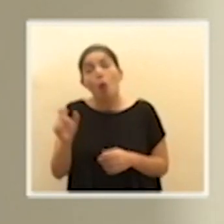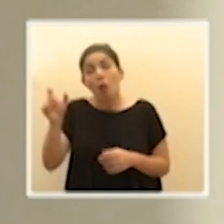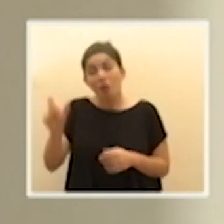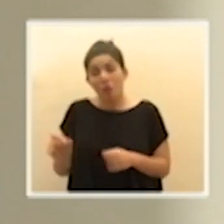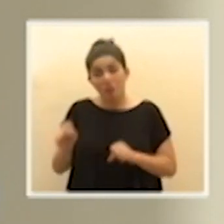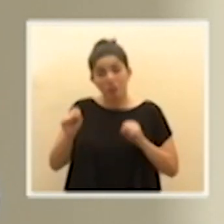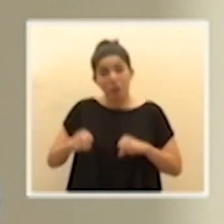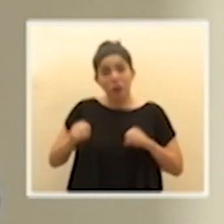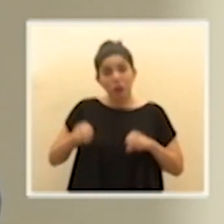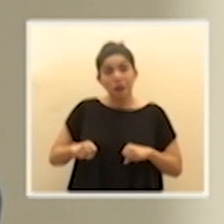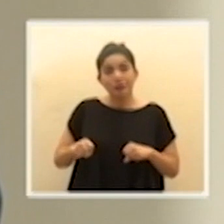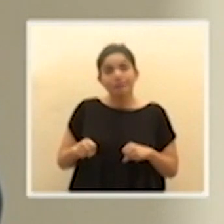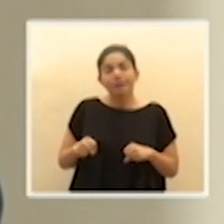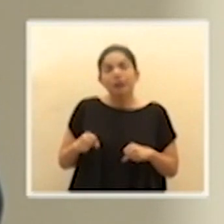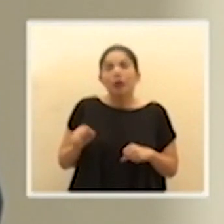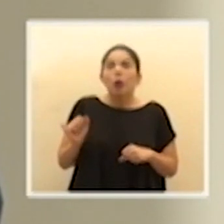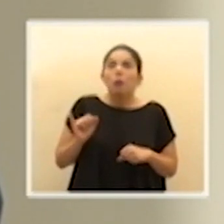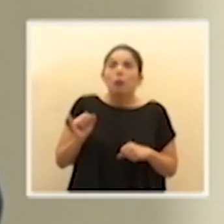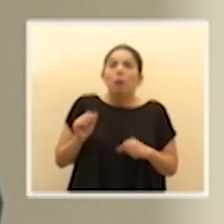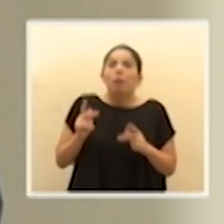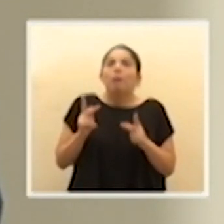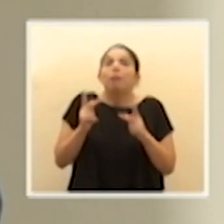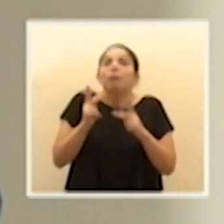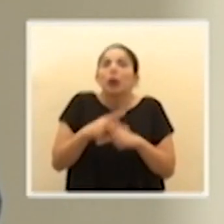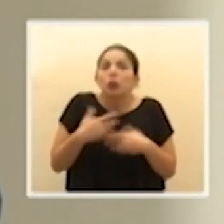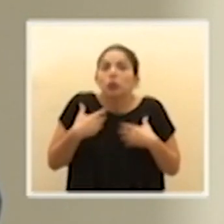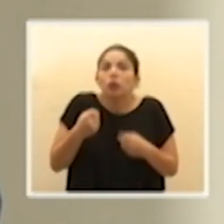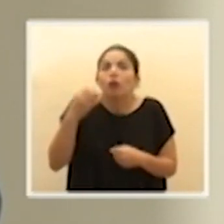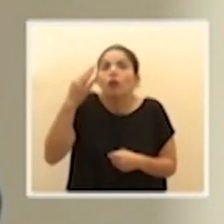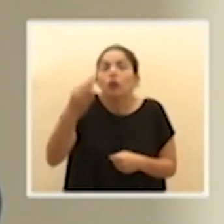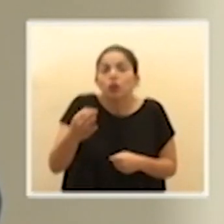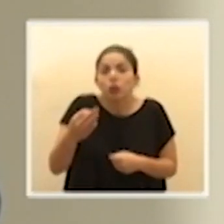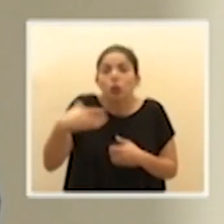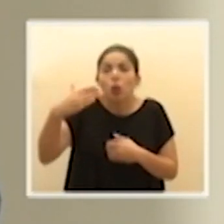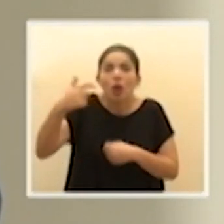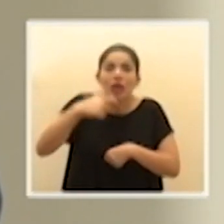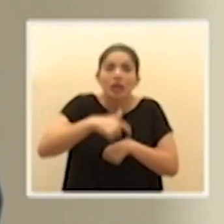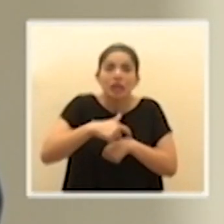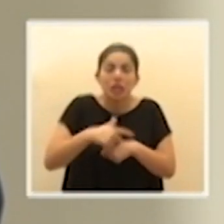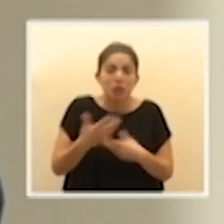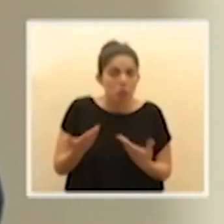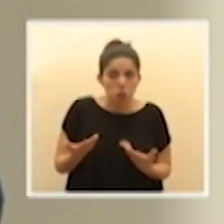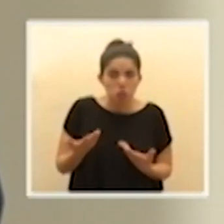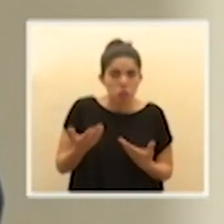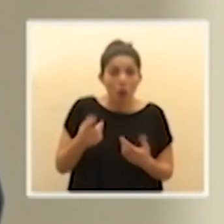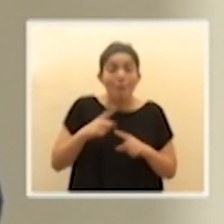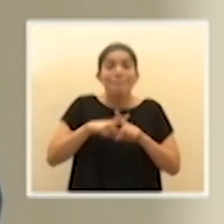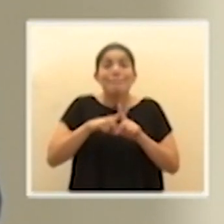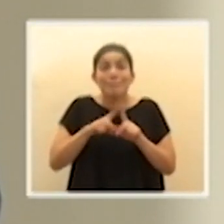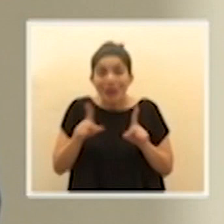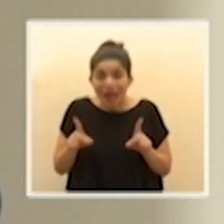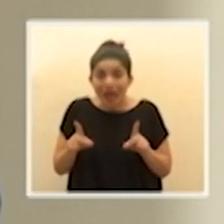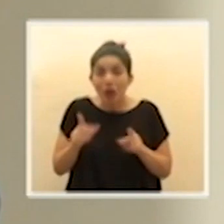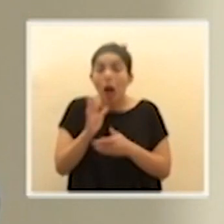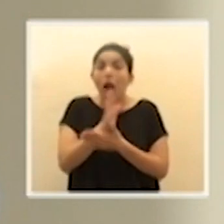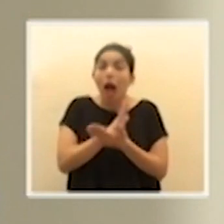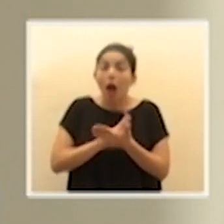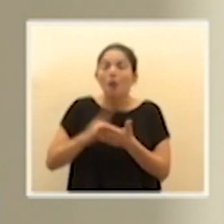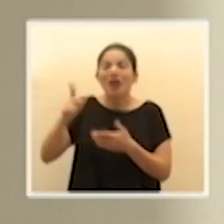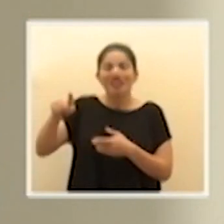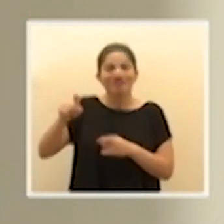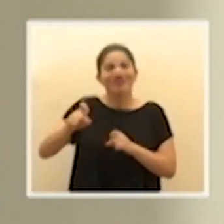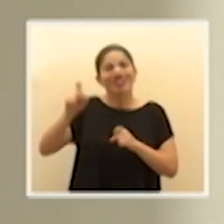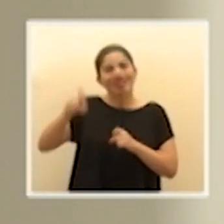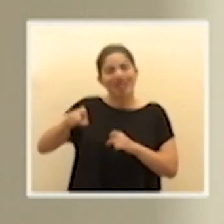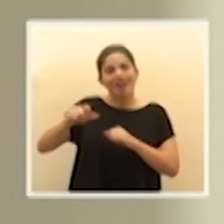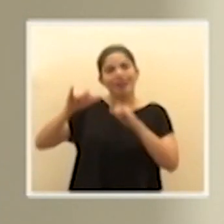vayan a tener un peor pronóstico a futuro con el tiempo, pero a pesar de eso, deben